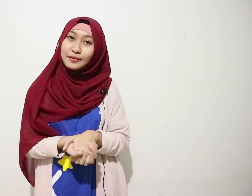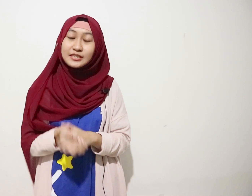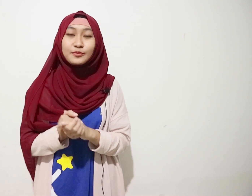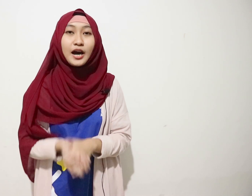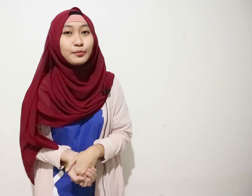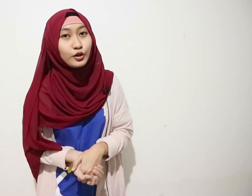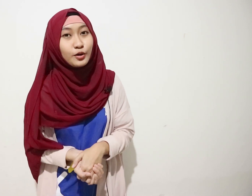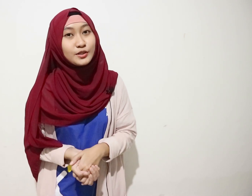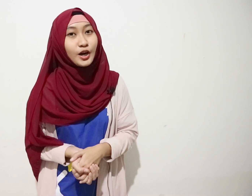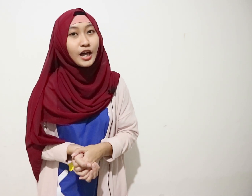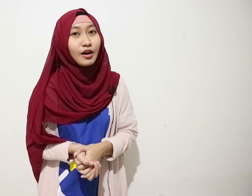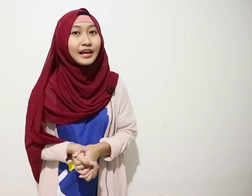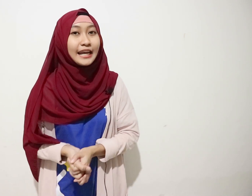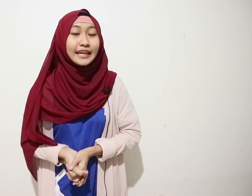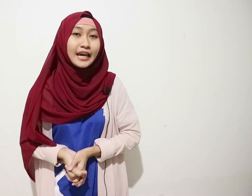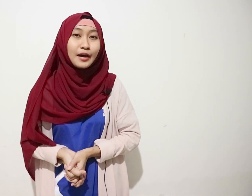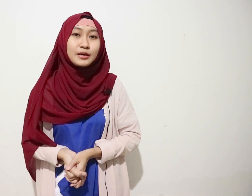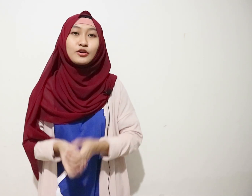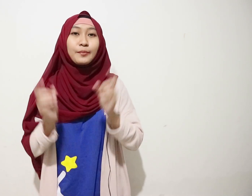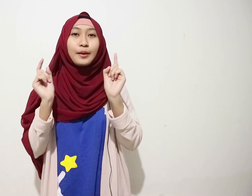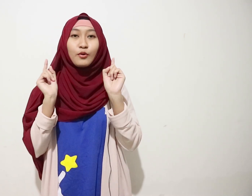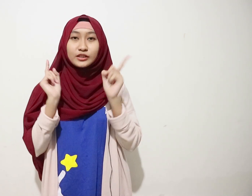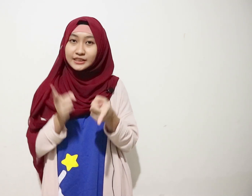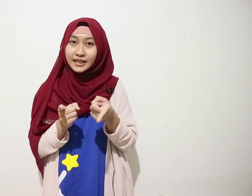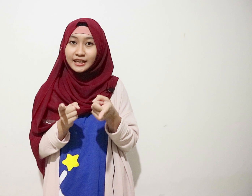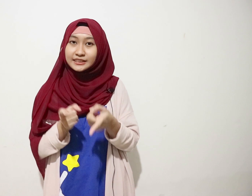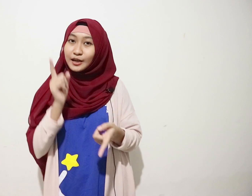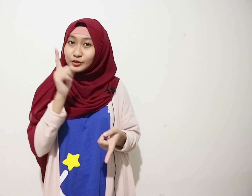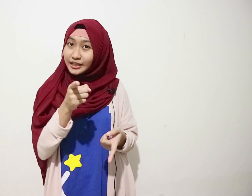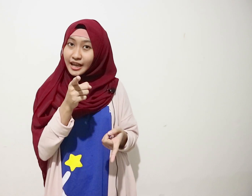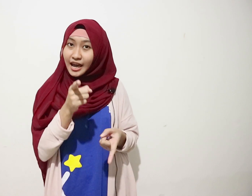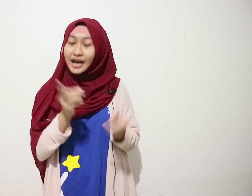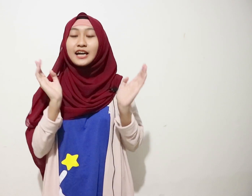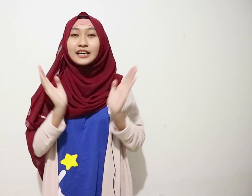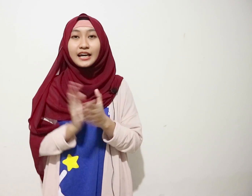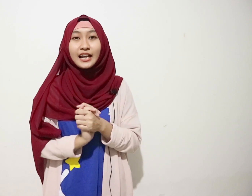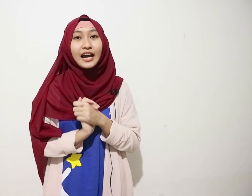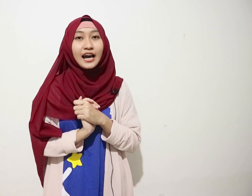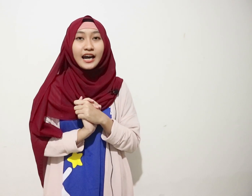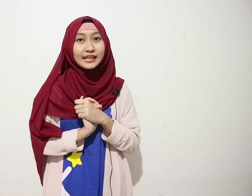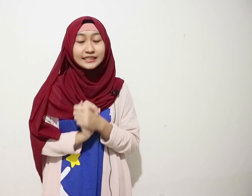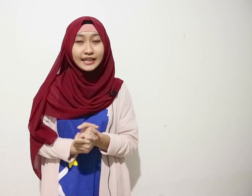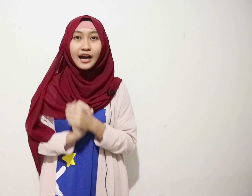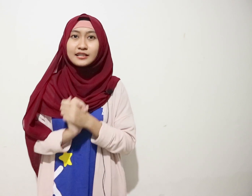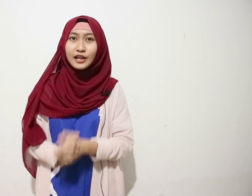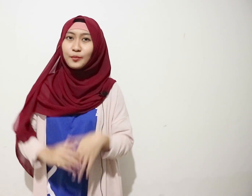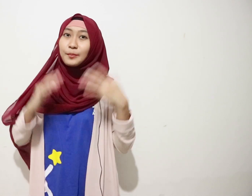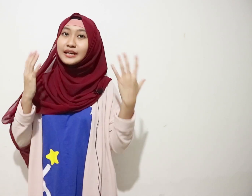Masih semangat belum sekolah online-nya? Masa udah pada bosen? Jangan bosen ya, karena kakak-kakak di sini akan selalu